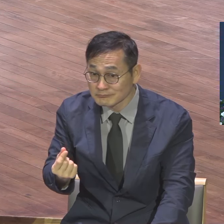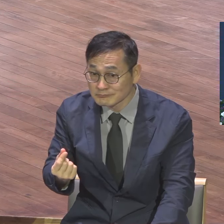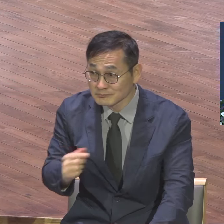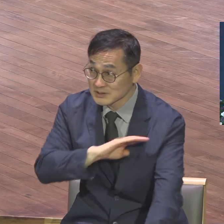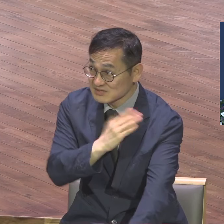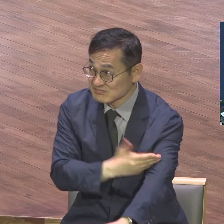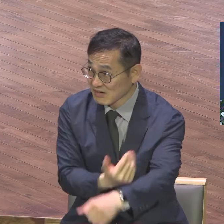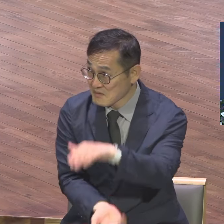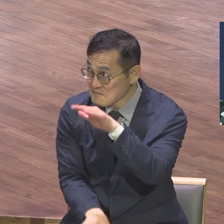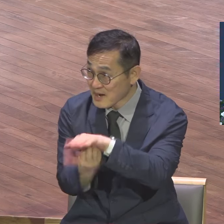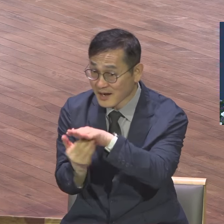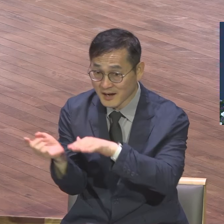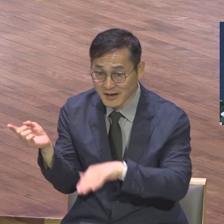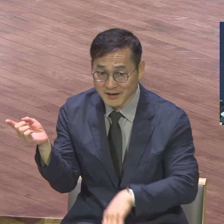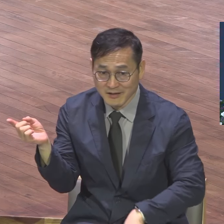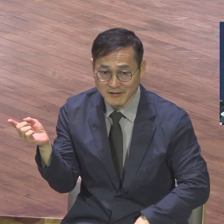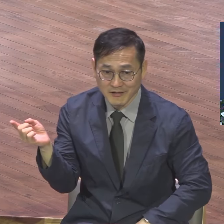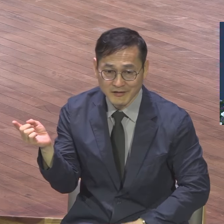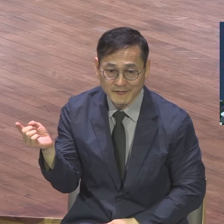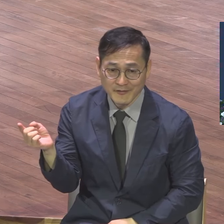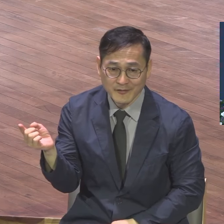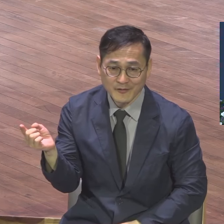없이 왕이 될 수 있죠.